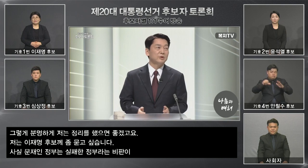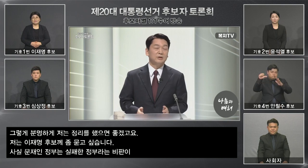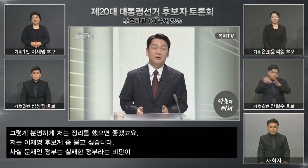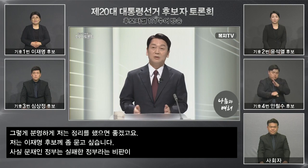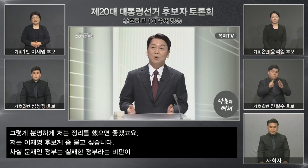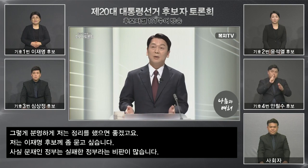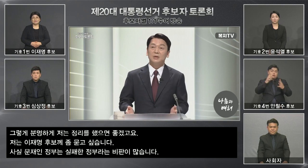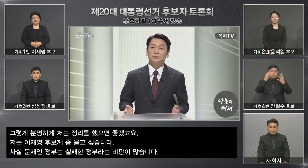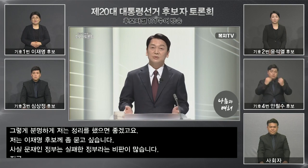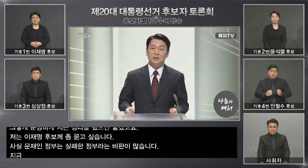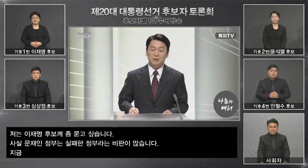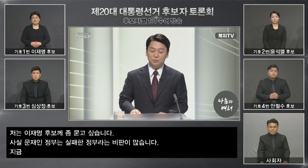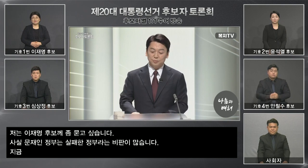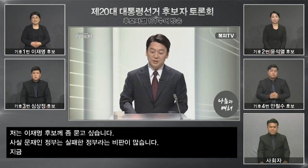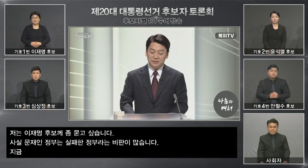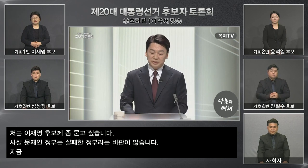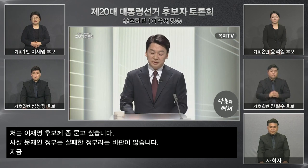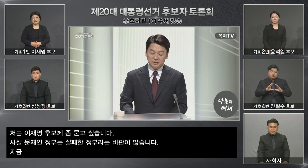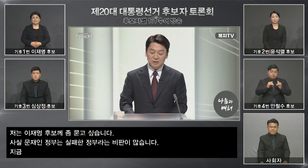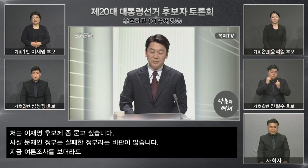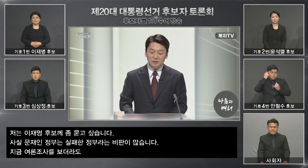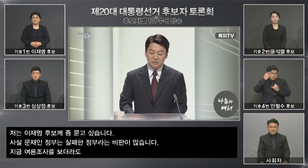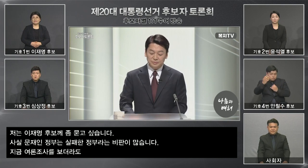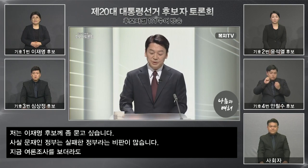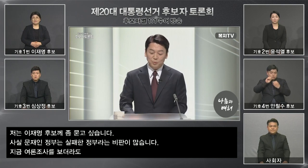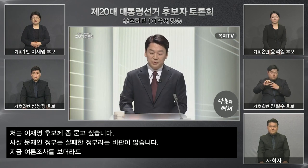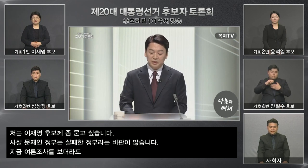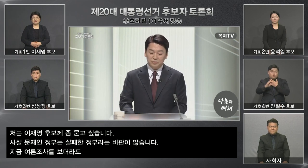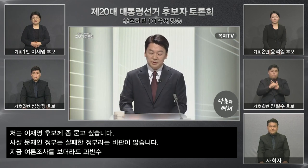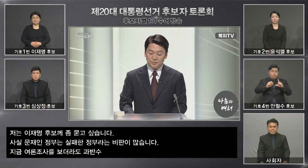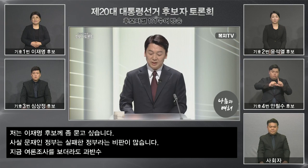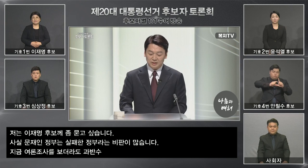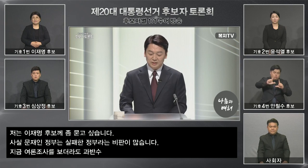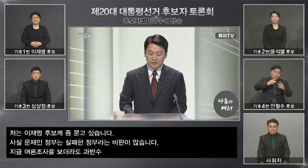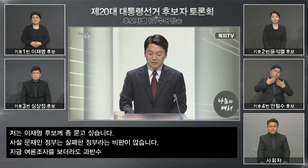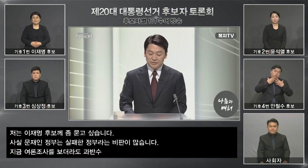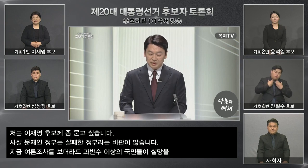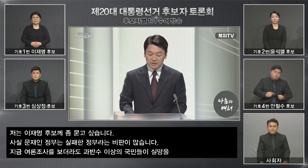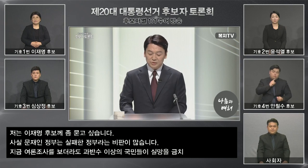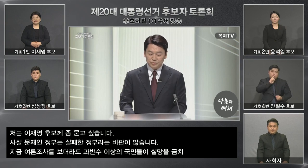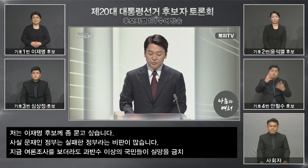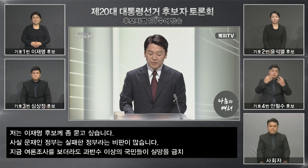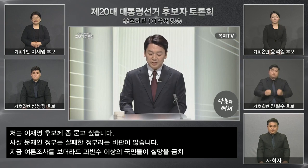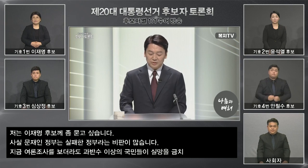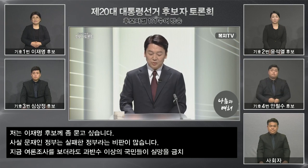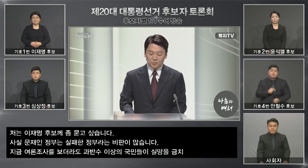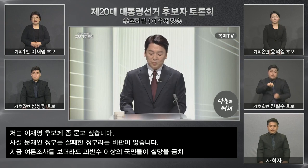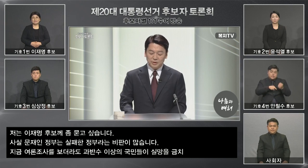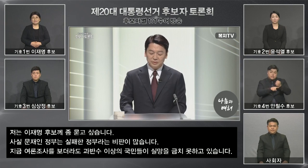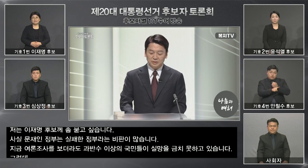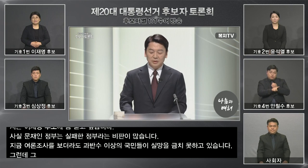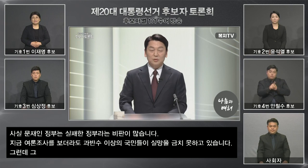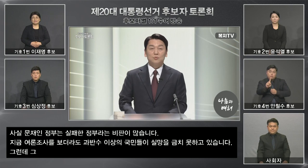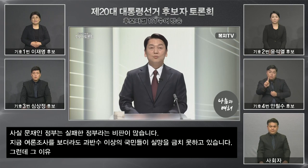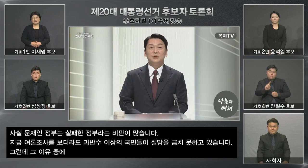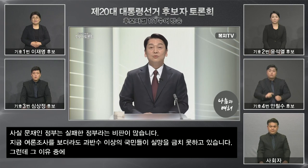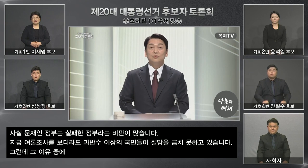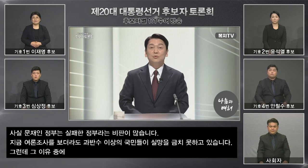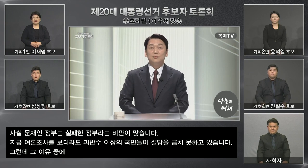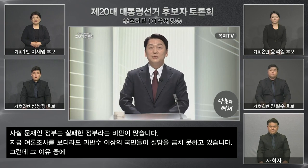보더라도 과반수 이상의 국민들이 실망을 금치 못하고 있습니다. 그런데 그 이유 중에 하나도 보면